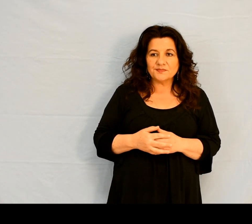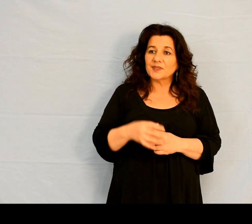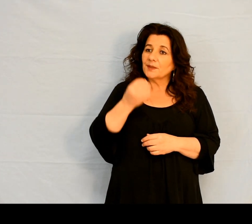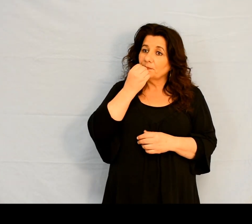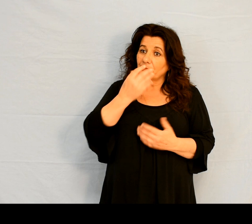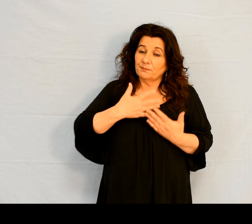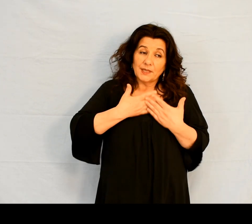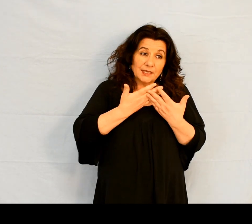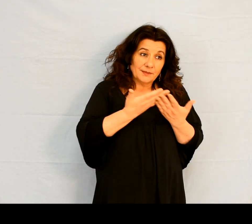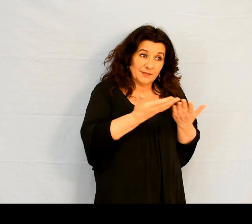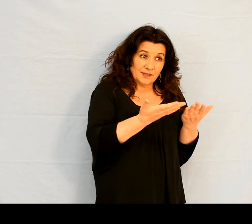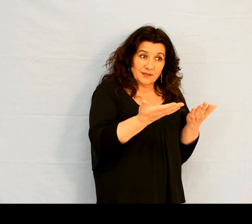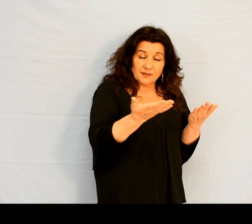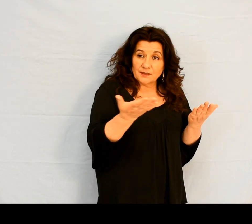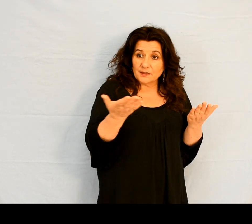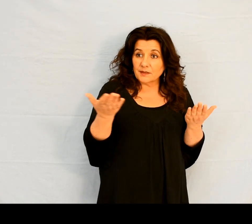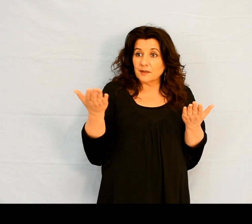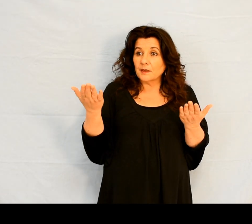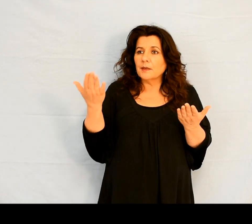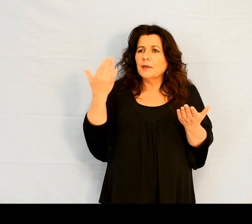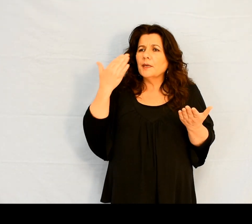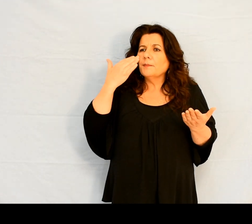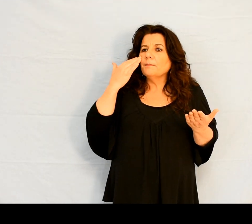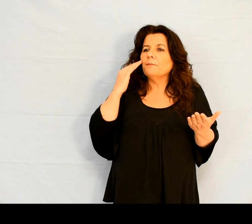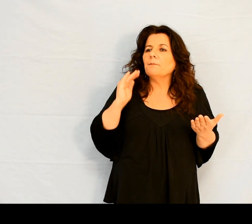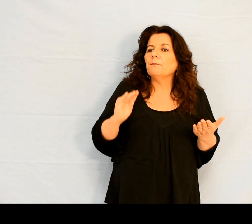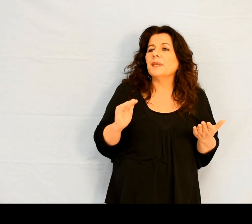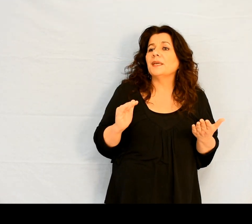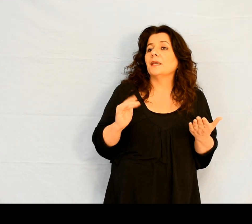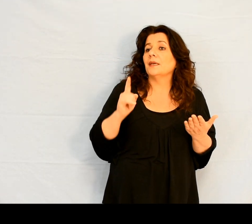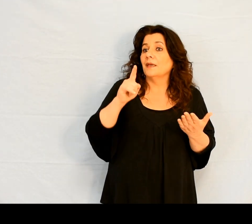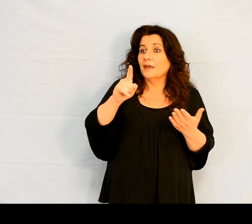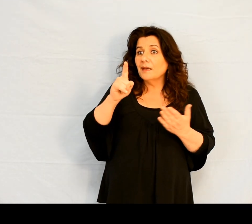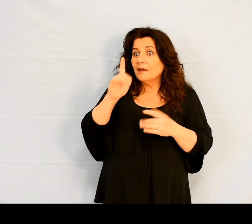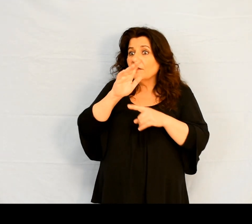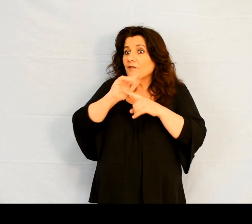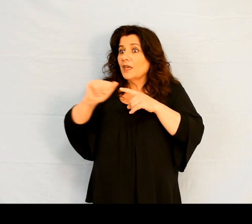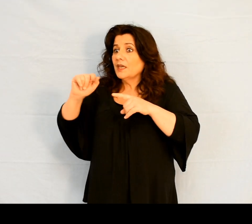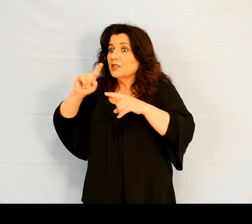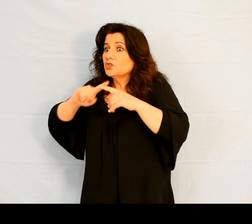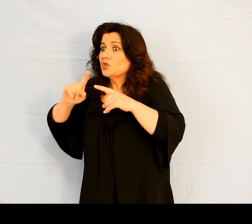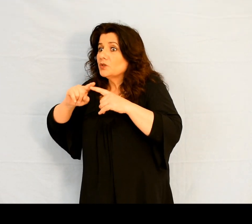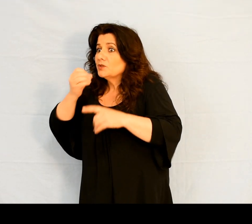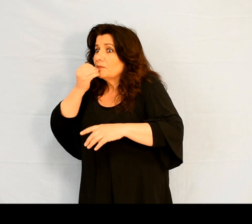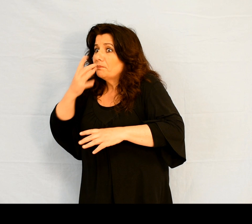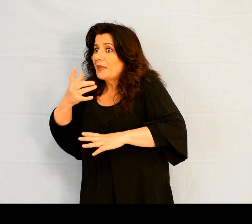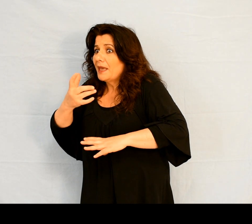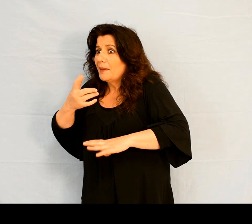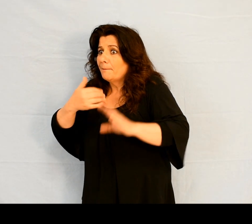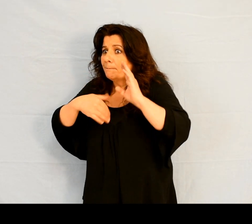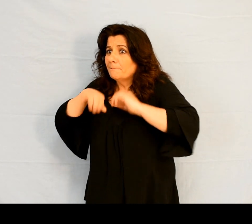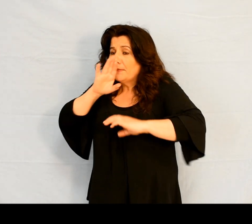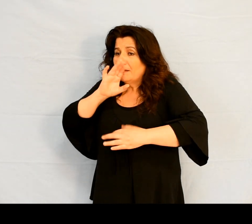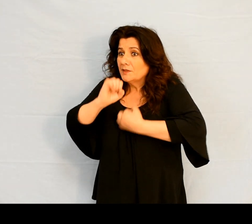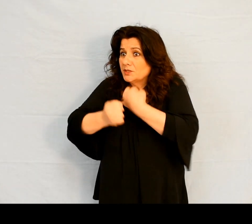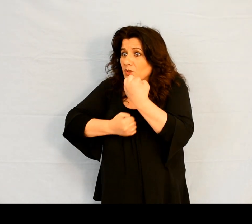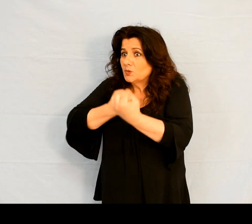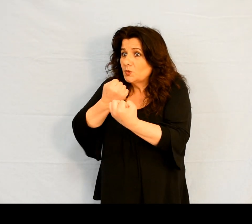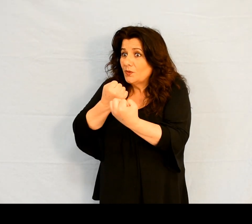Bien-aimés, si vous supportez la souffrance pour avoir fait le bien, c'est une grâce aux yeux de Dieu.